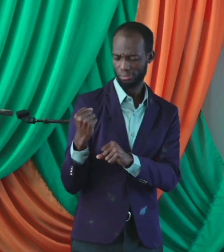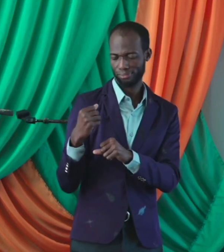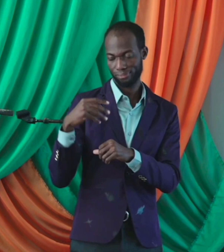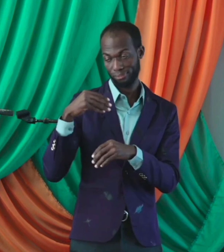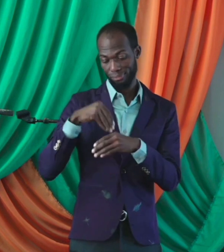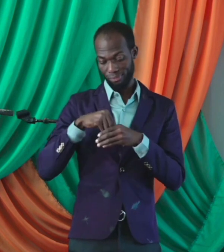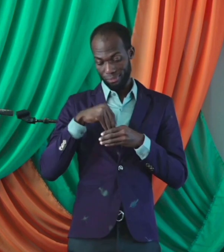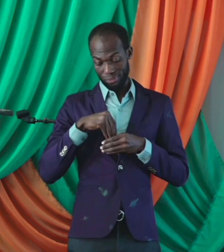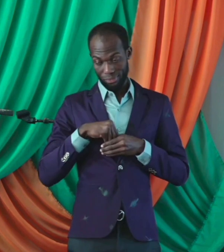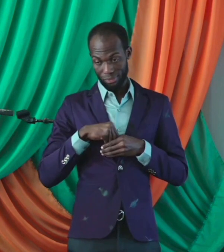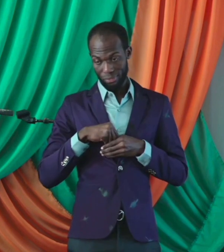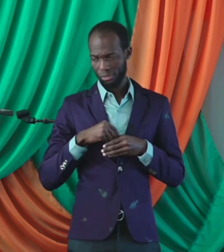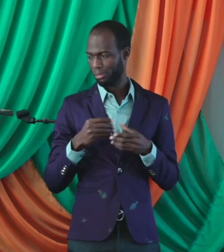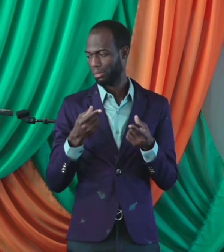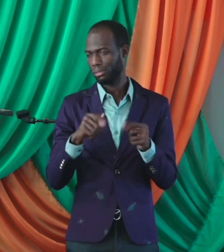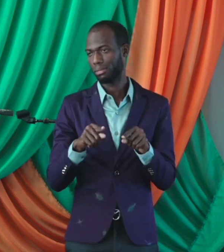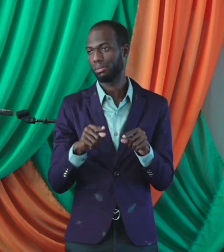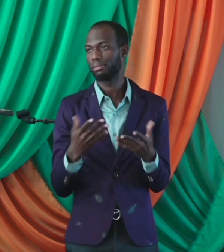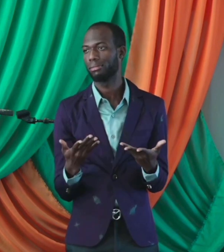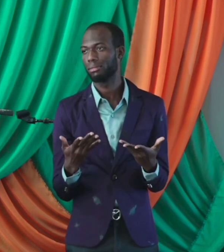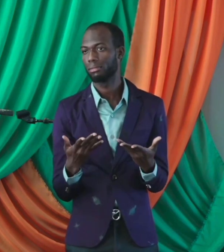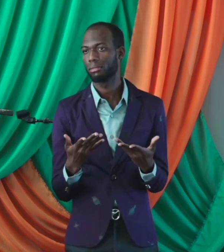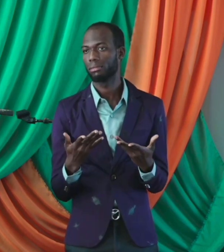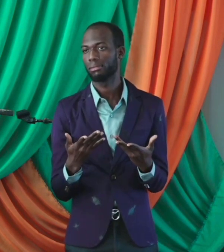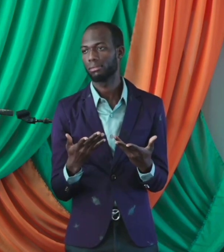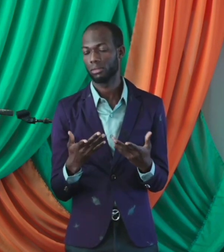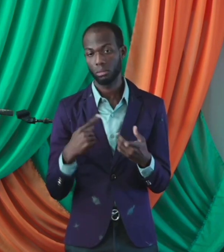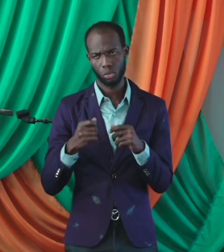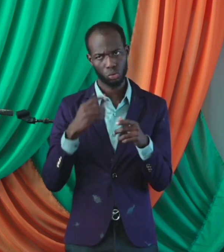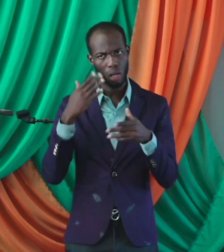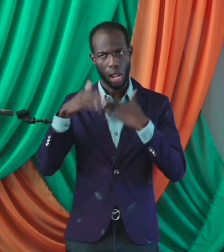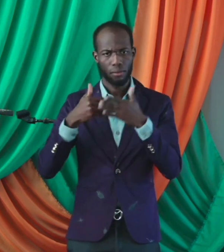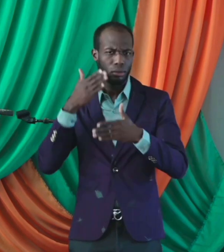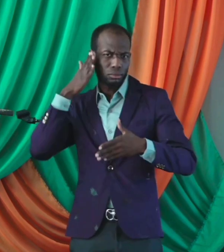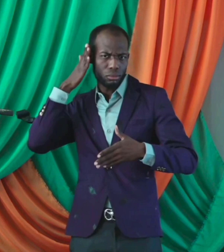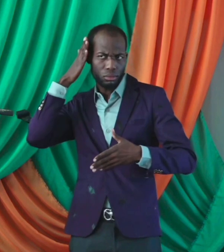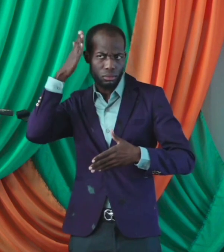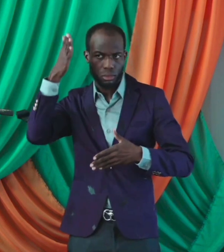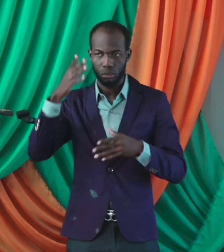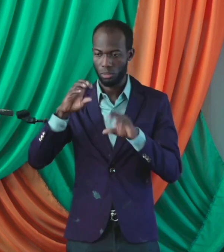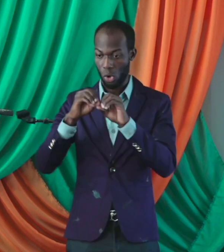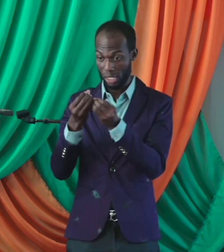intérieure. Donc, c'est là ça pour faire. Je me dis, prenez ce nous-mêmes. Commencez par monter